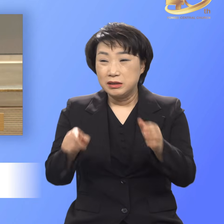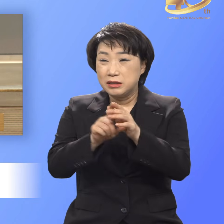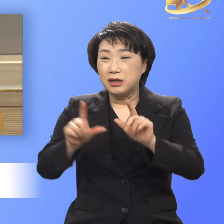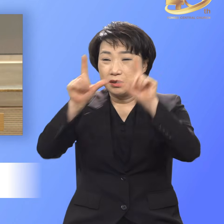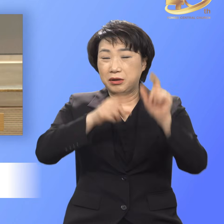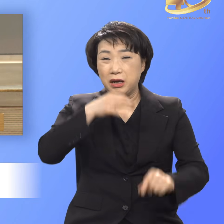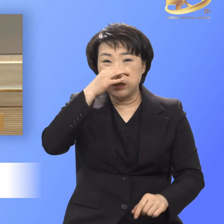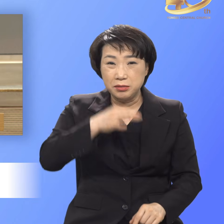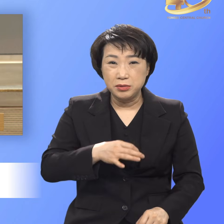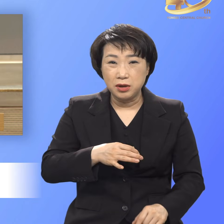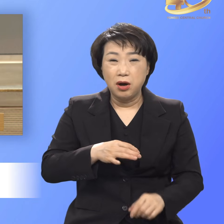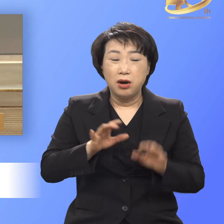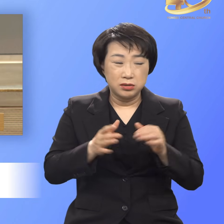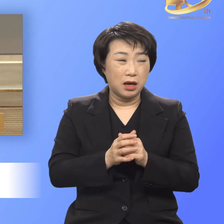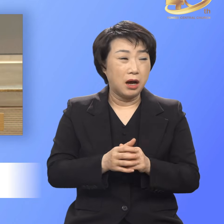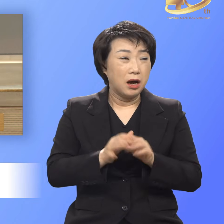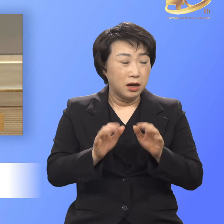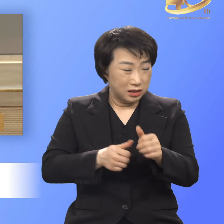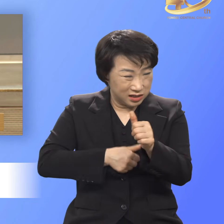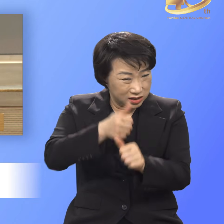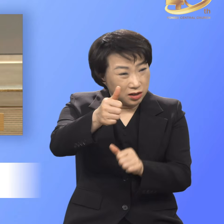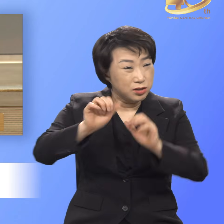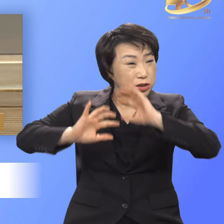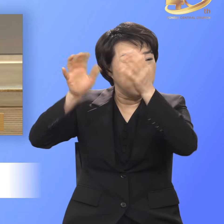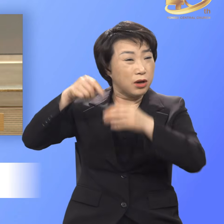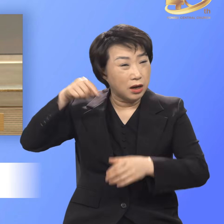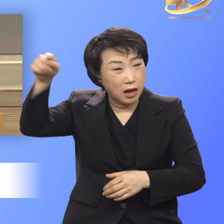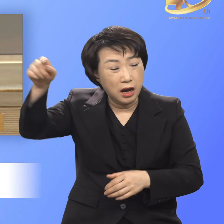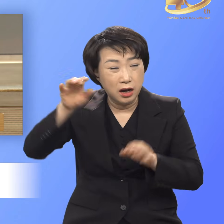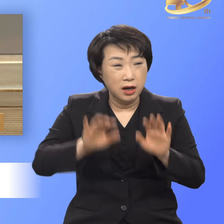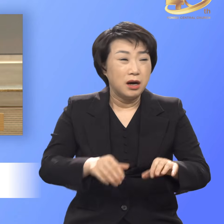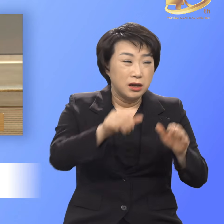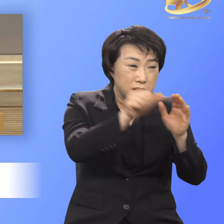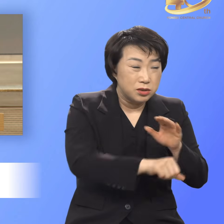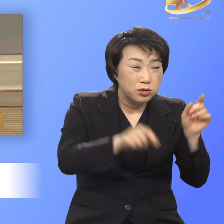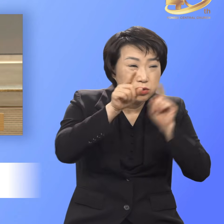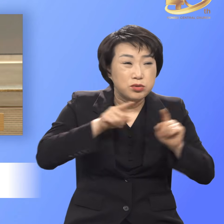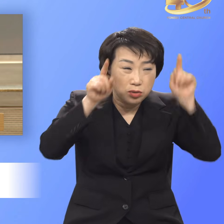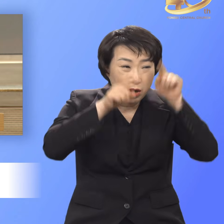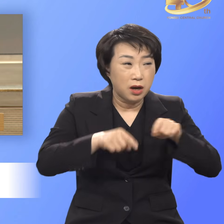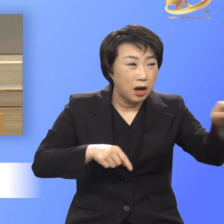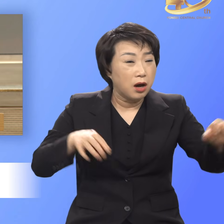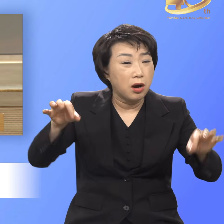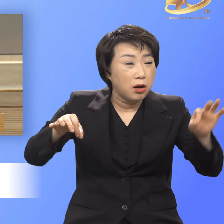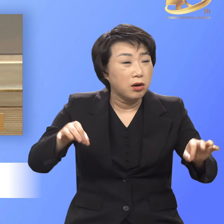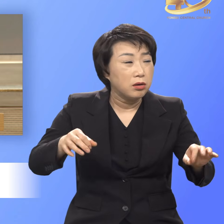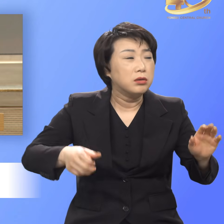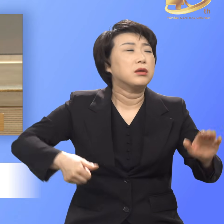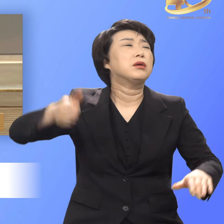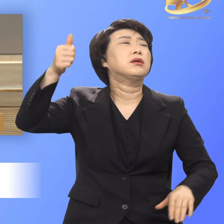신앙생활 힘들어서 이겨서 천국 가는 것이 지고 지옥 가는 것보다 훨씬 낫죠.